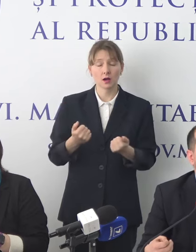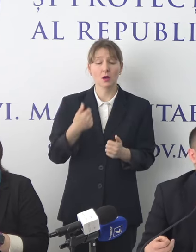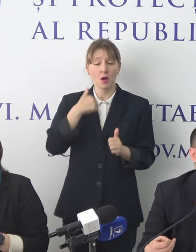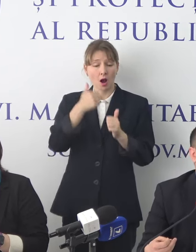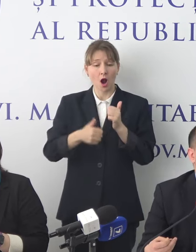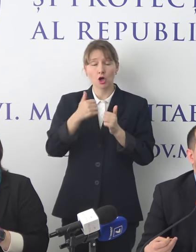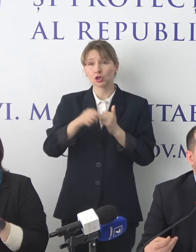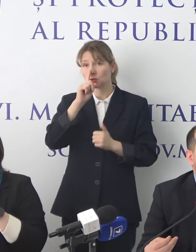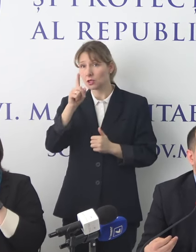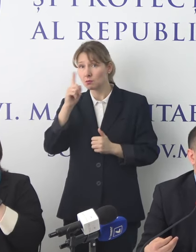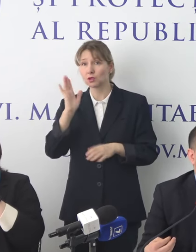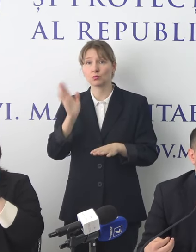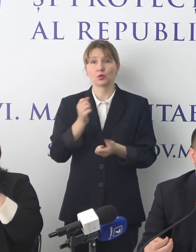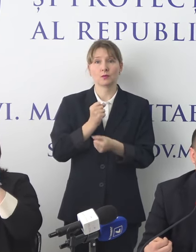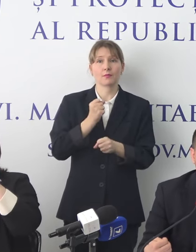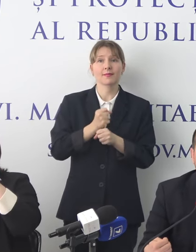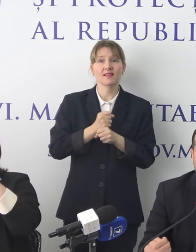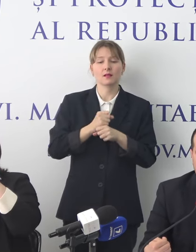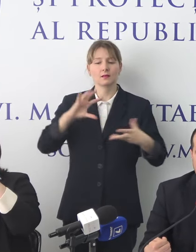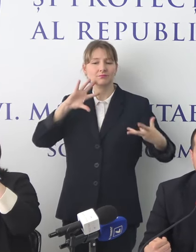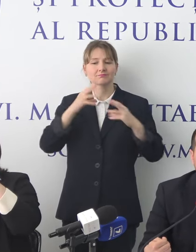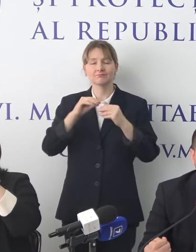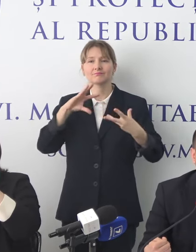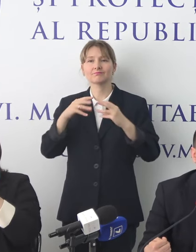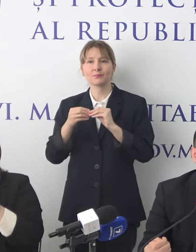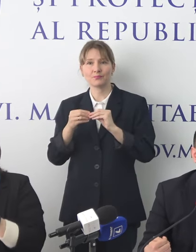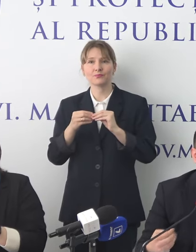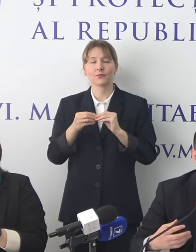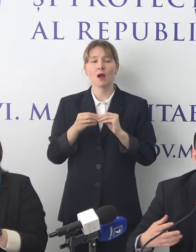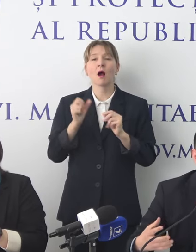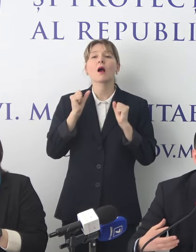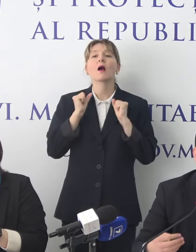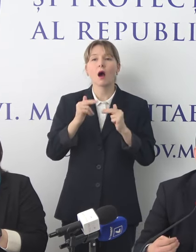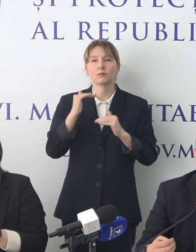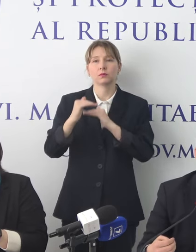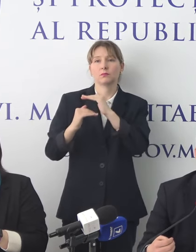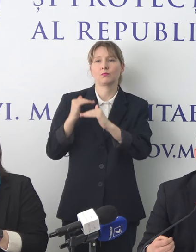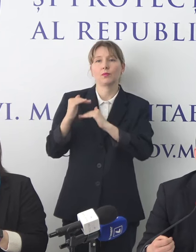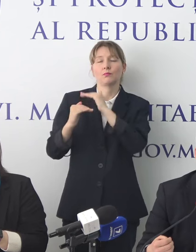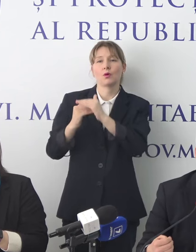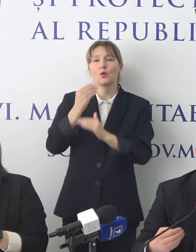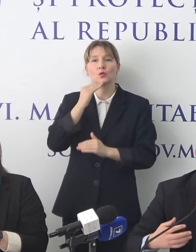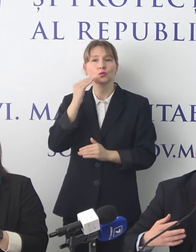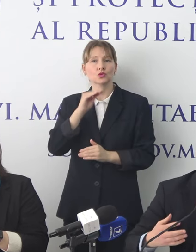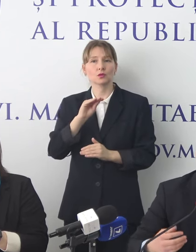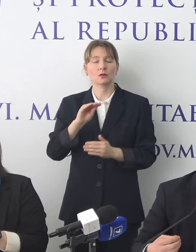lună vom evalua progresul în modul în care în întreaga țară